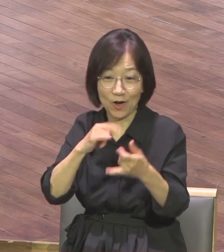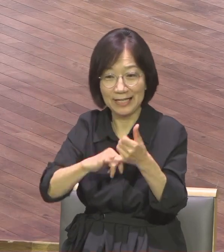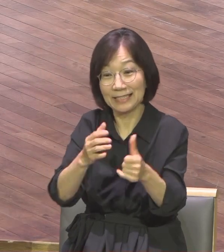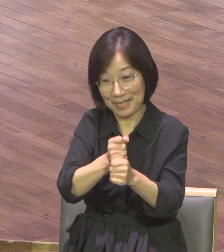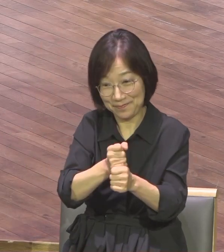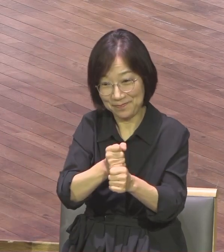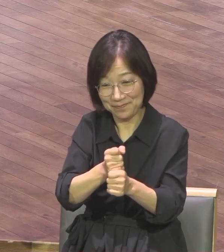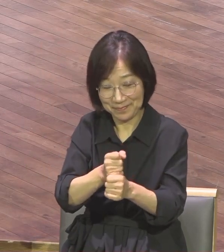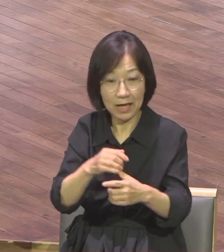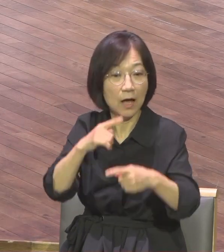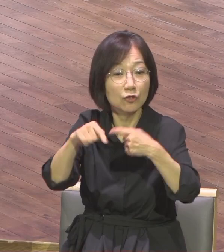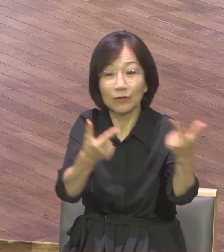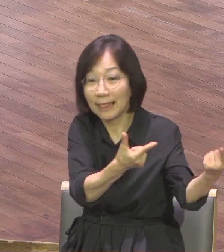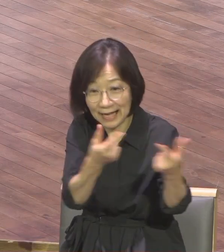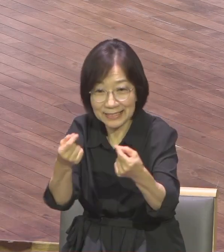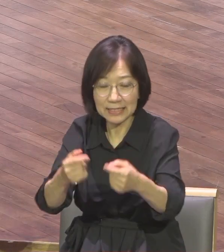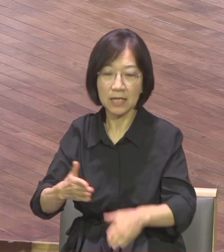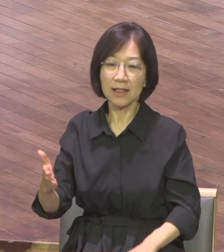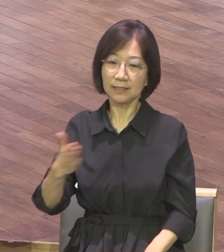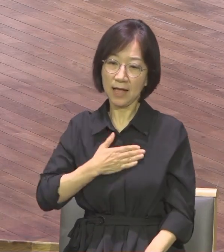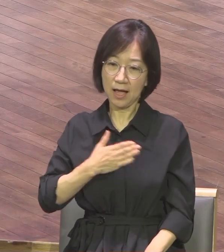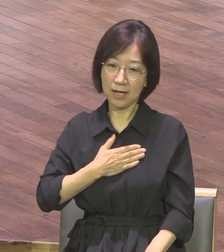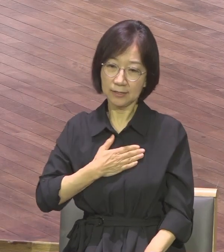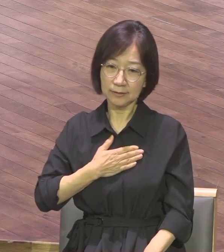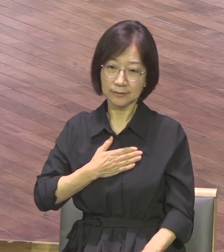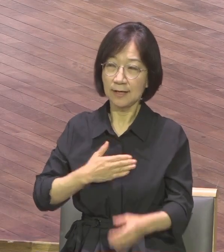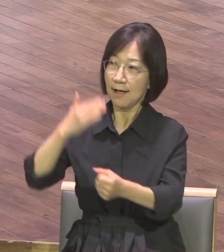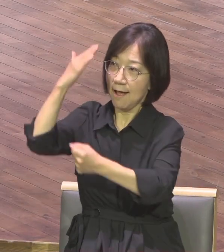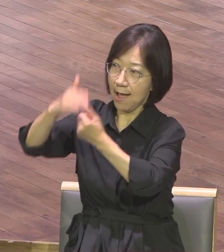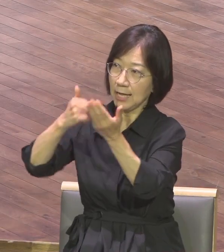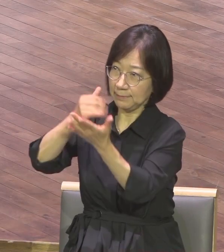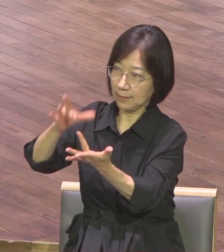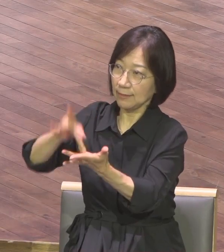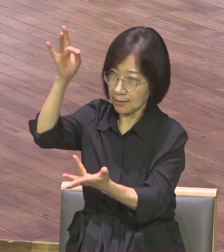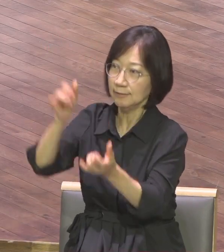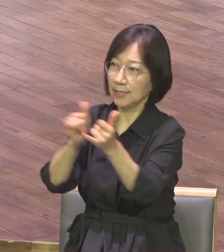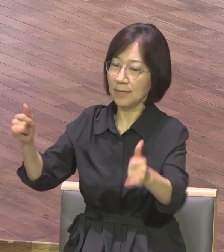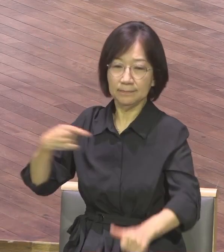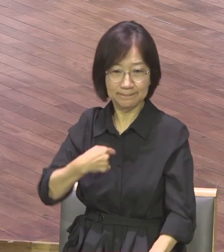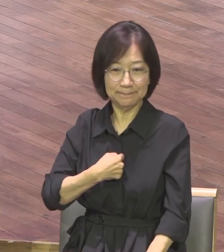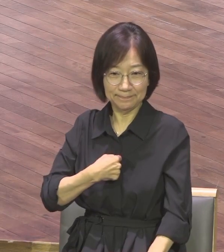한번 따라서 나는 하나님이 택한 그릇이다.